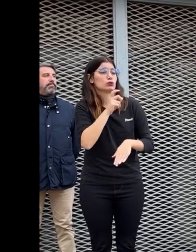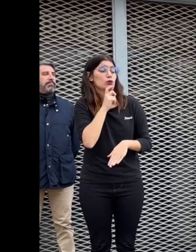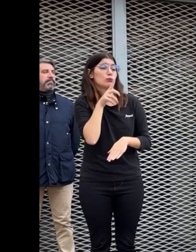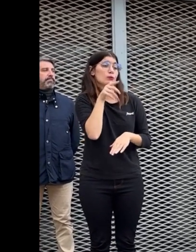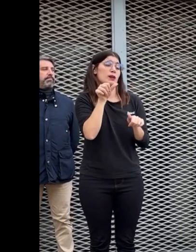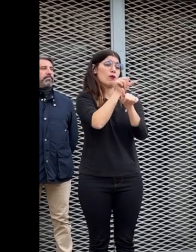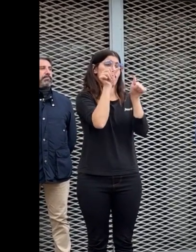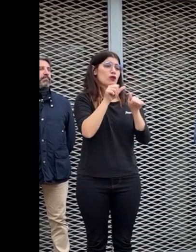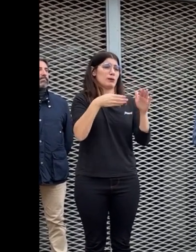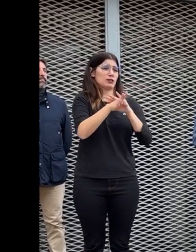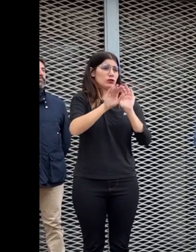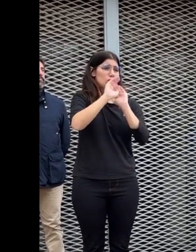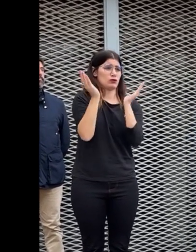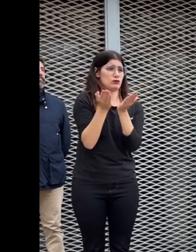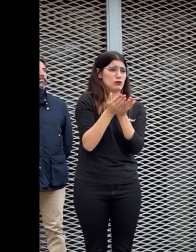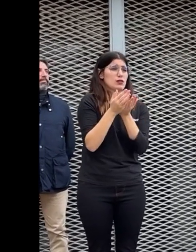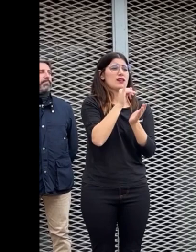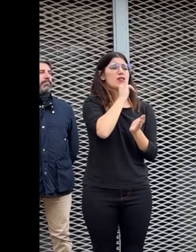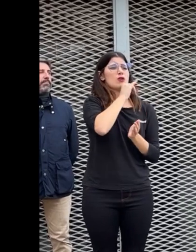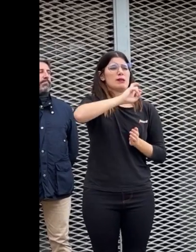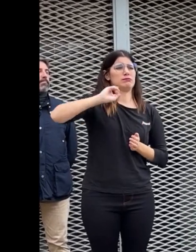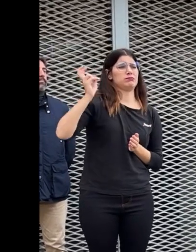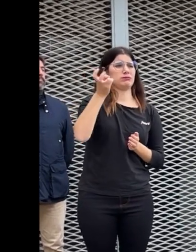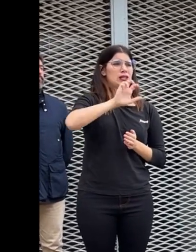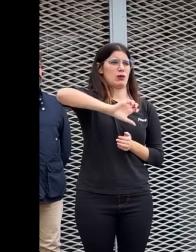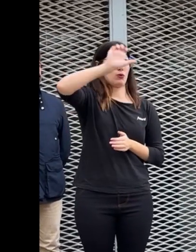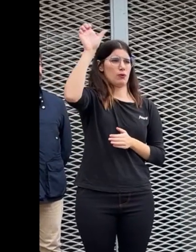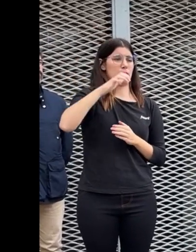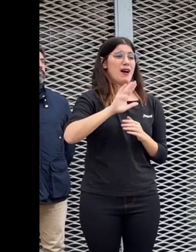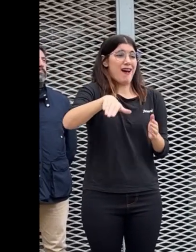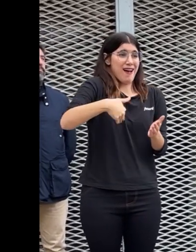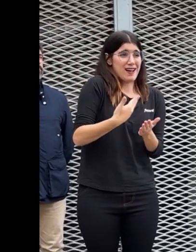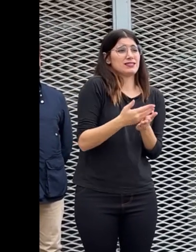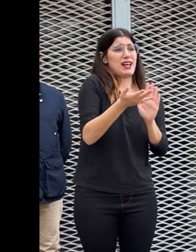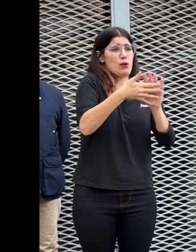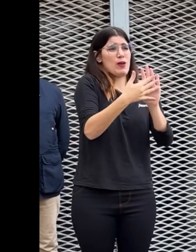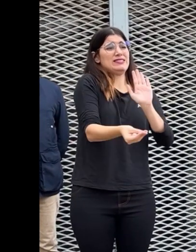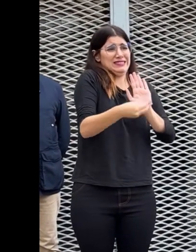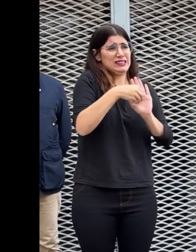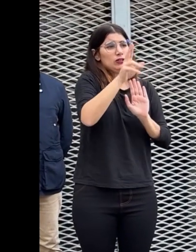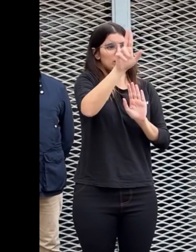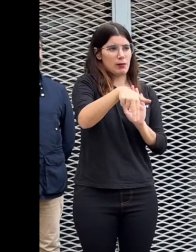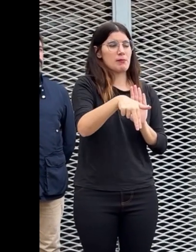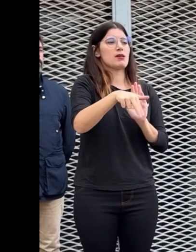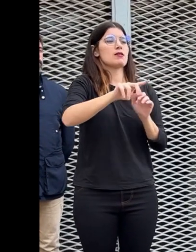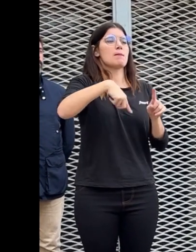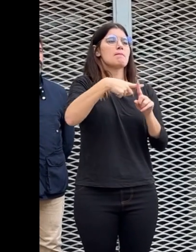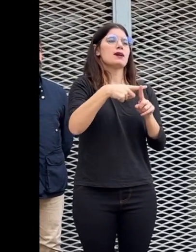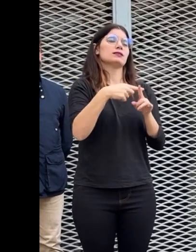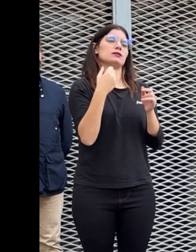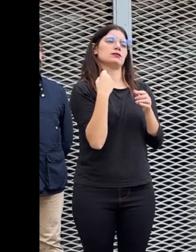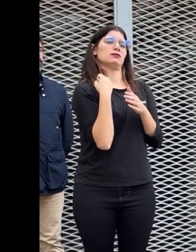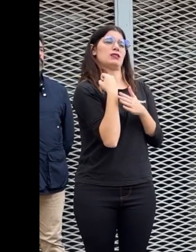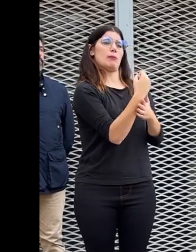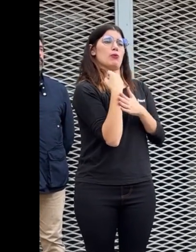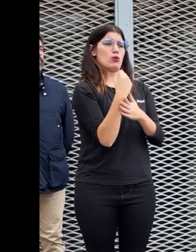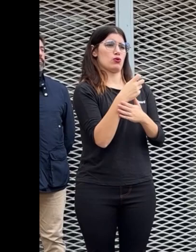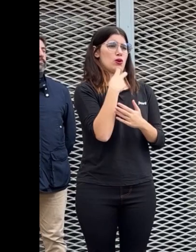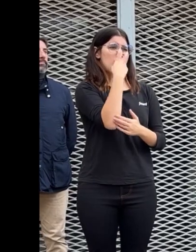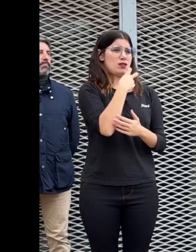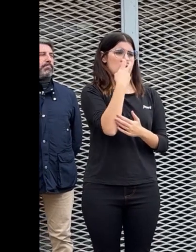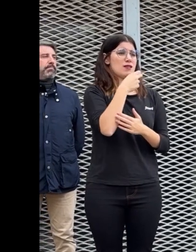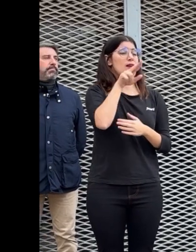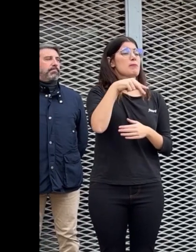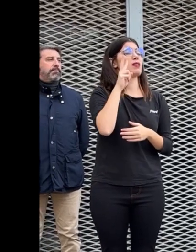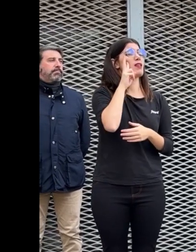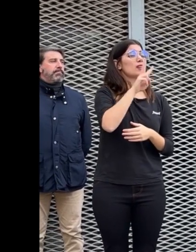universalmente accesible en todos los idiomas de la Unión Europea, incluida la lengua de signos y los medios de apoyo a la comunicación oral, la